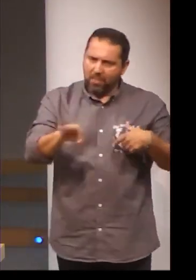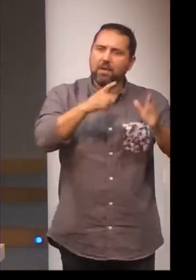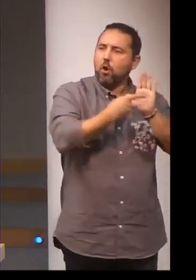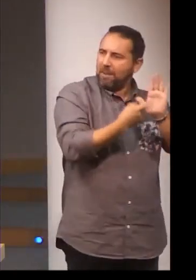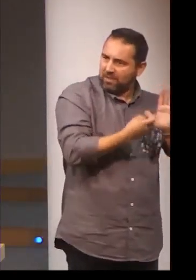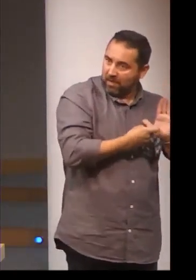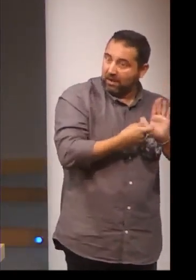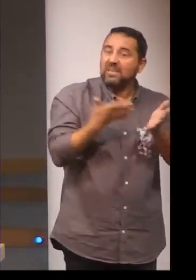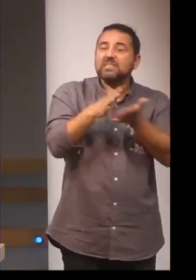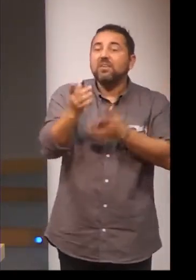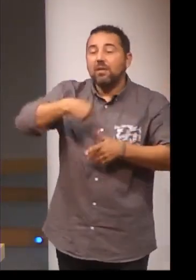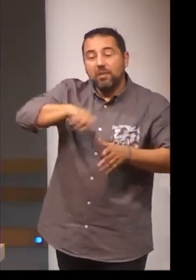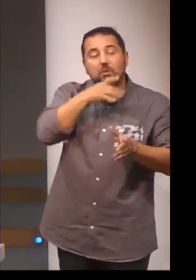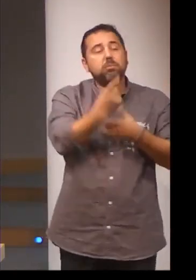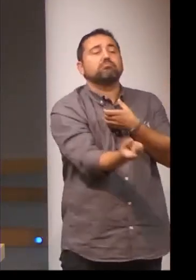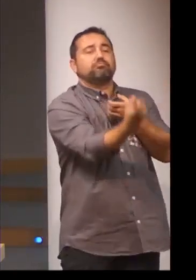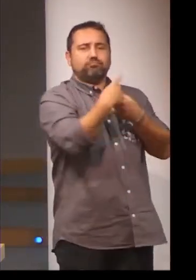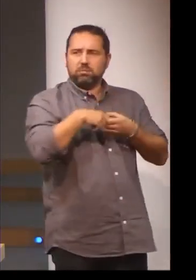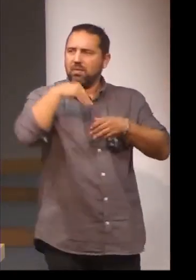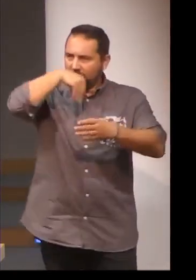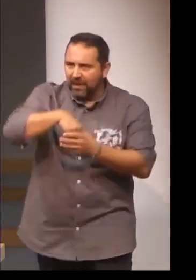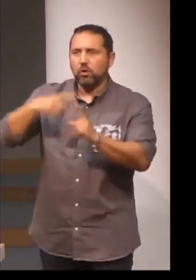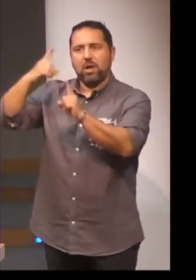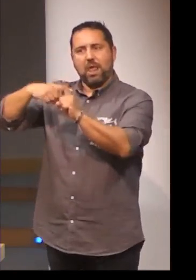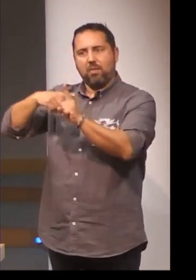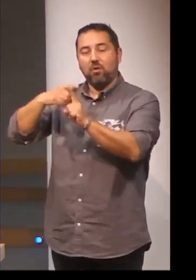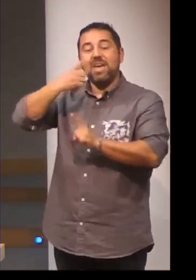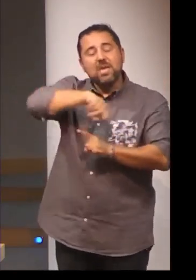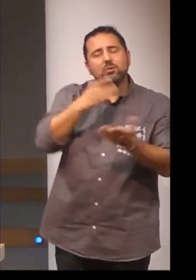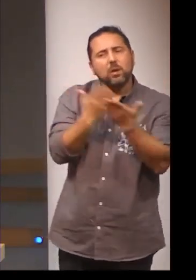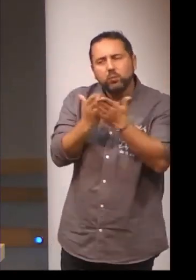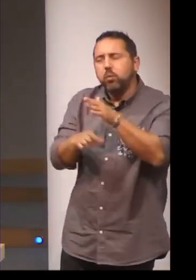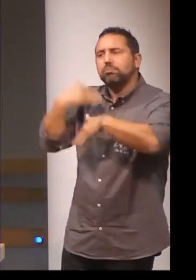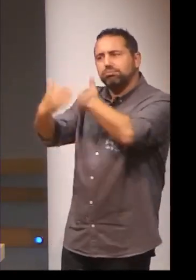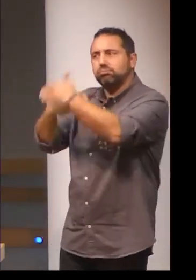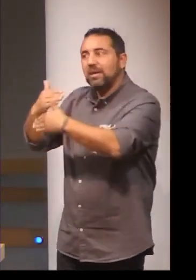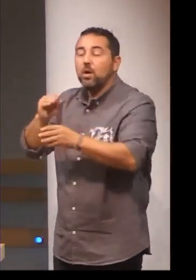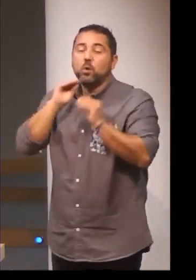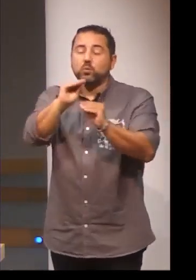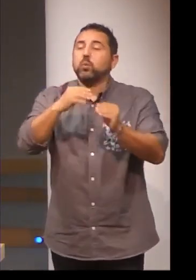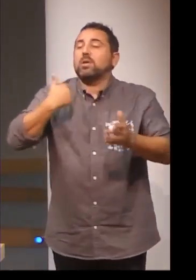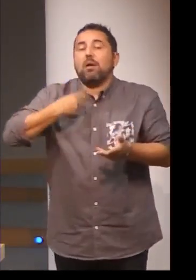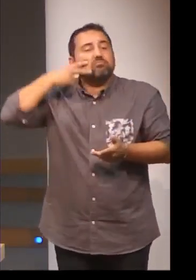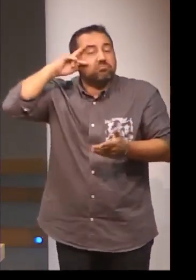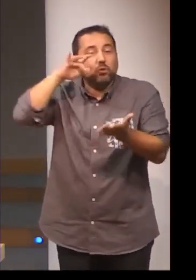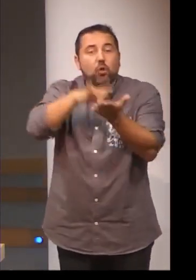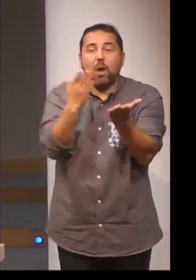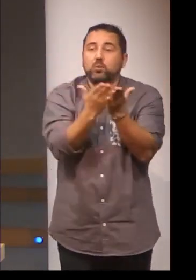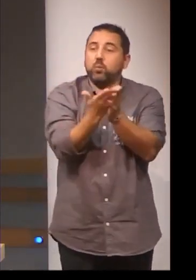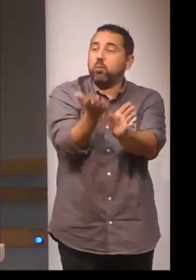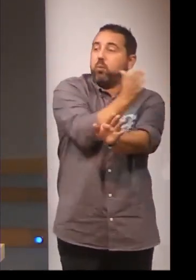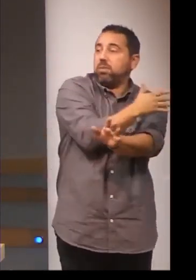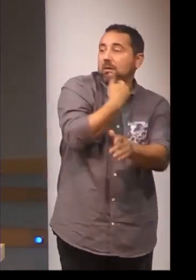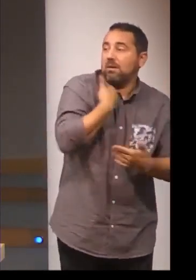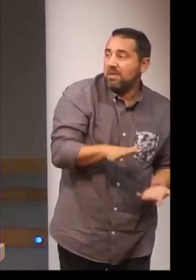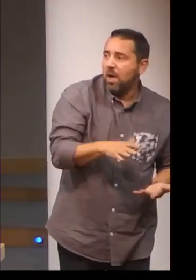pudieran integrarse dentro del grado y que pudieran desarrollar sus estudios y que pudieran ver convalidadas las materias que han estudiado o por las que